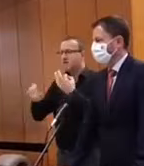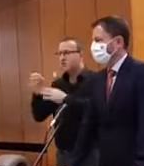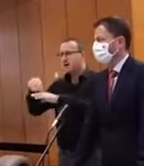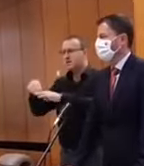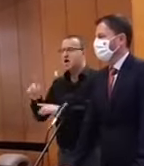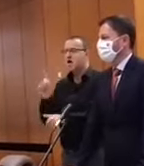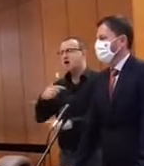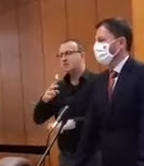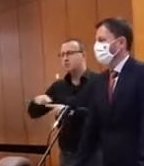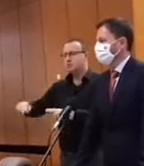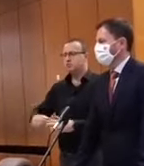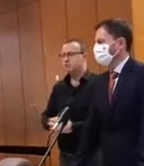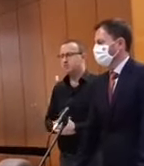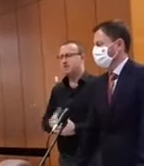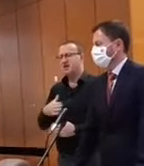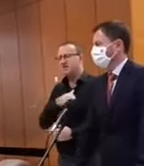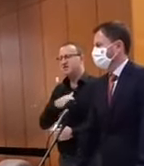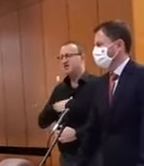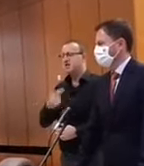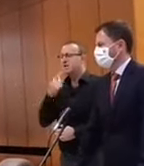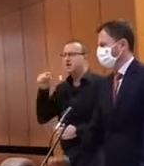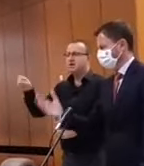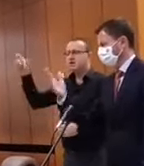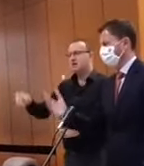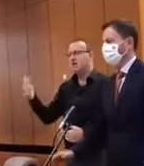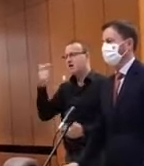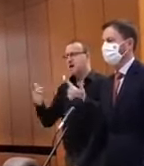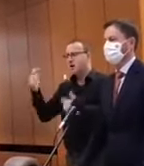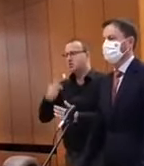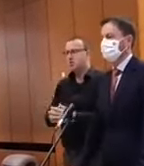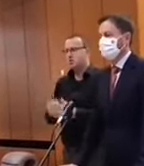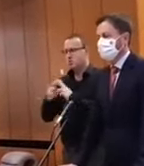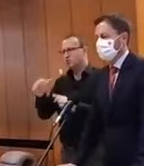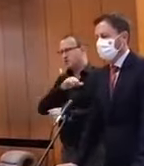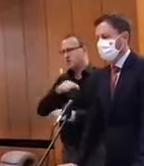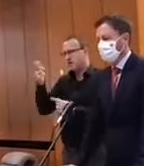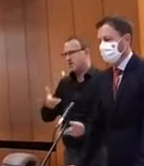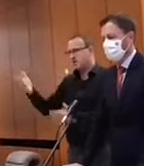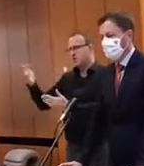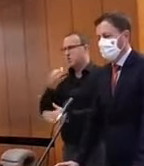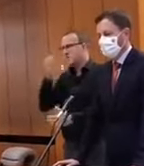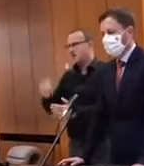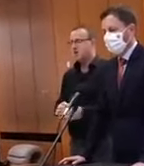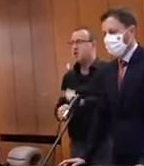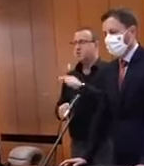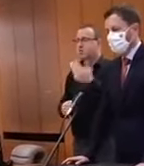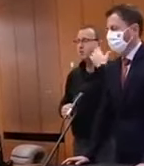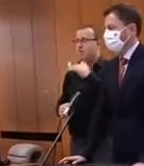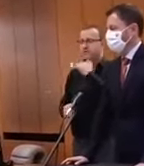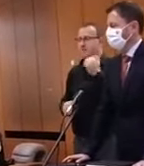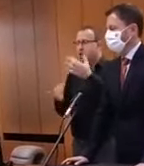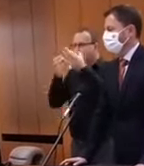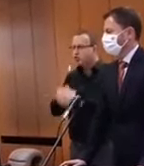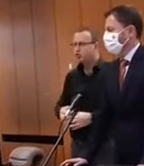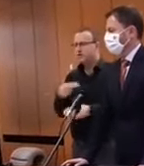mnohých krokoch. A nechcem pomočiť ich názory, lebo však sa ich môžete na to opýtať, ale musím povedať, že to bolo veľmi